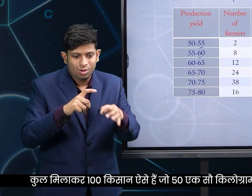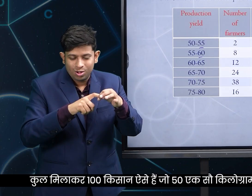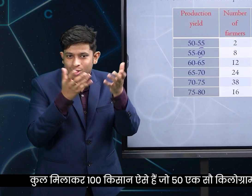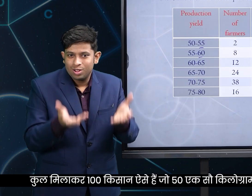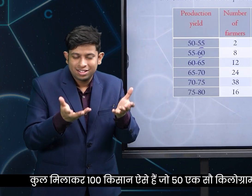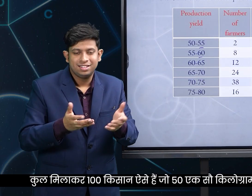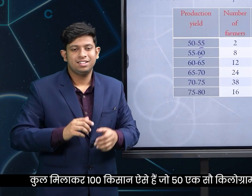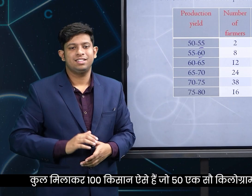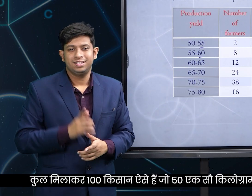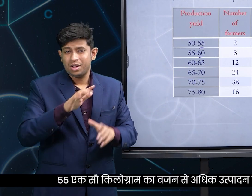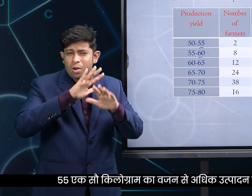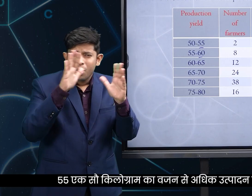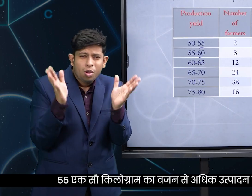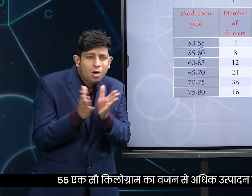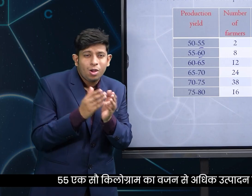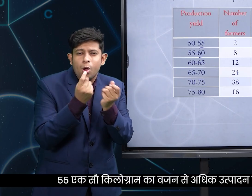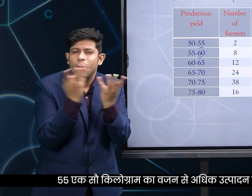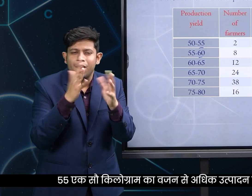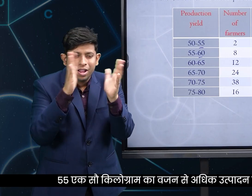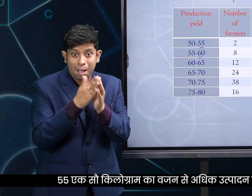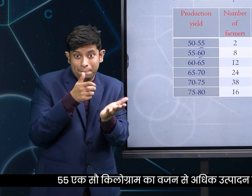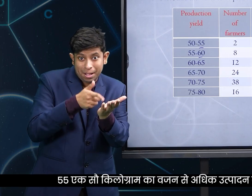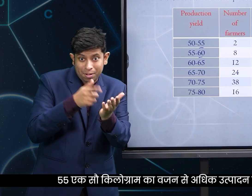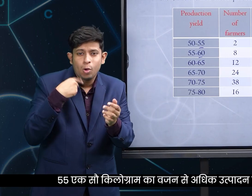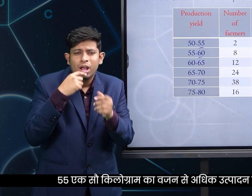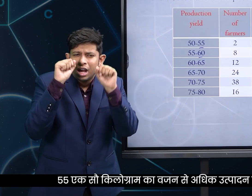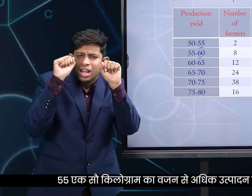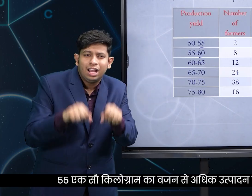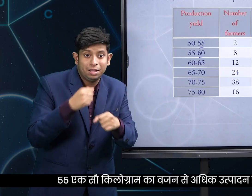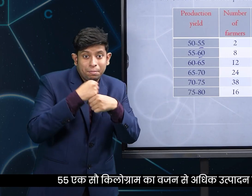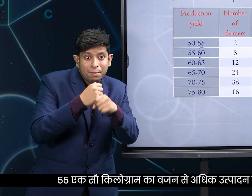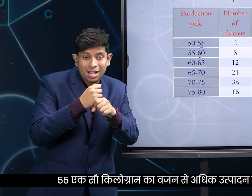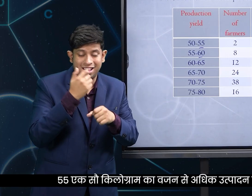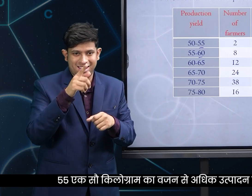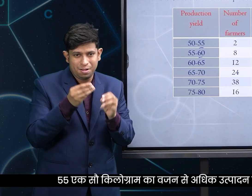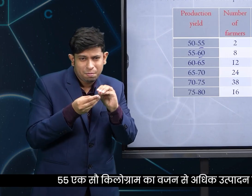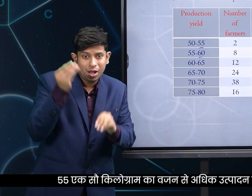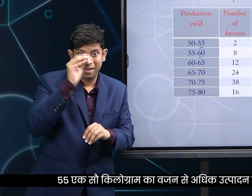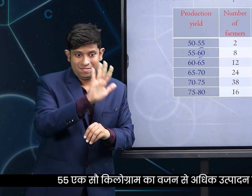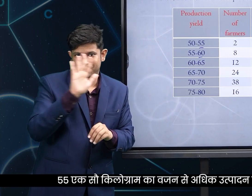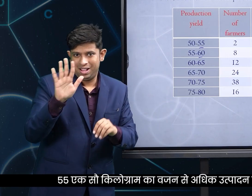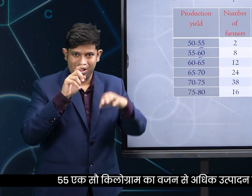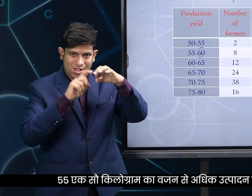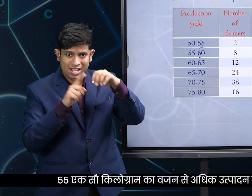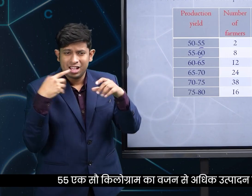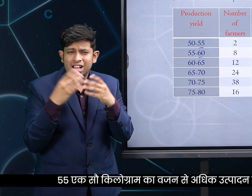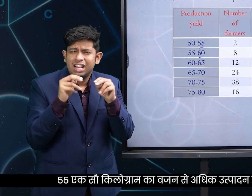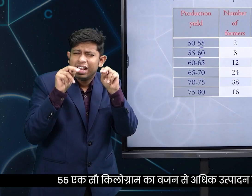कर सकते हैं। 55 100 किलोग्राम का वजन से अधिक उत्पादन करने वाले किसानों की संख्या ज्ञात करने